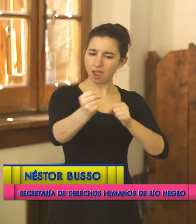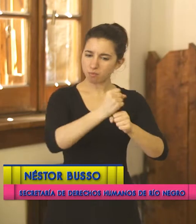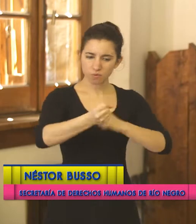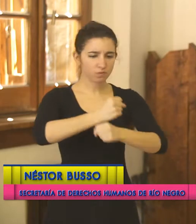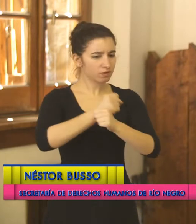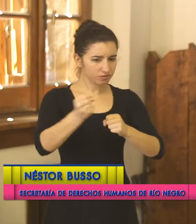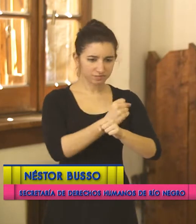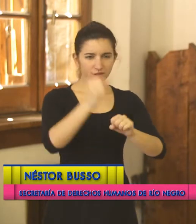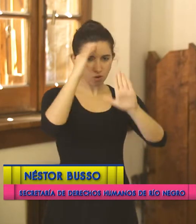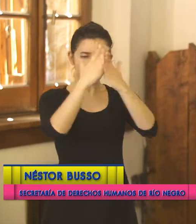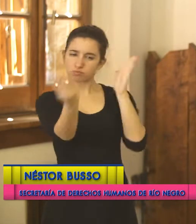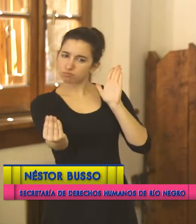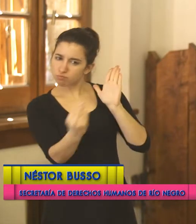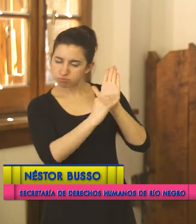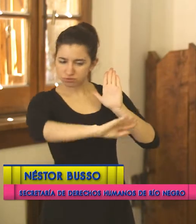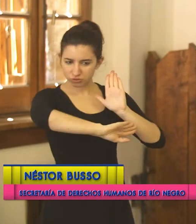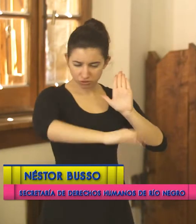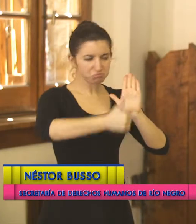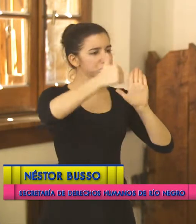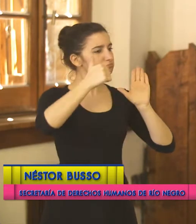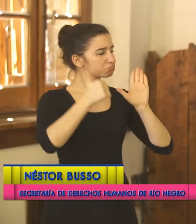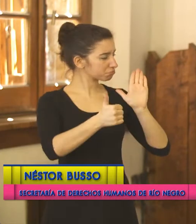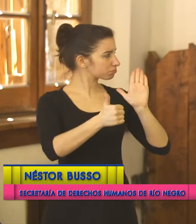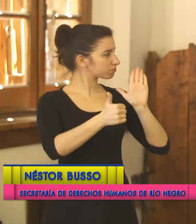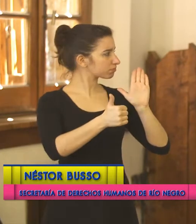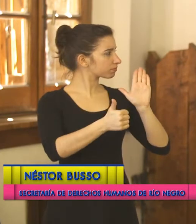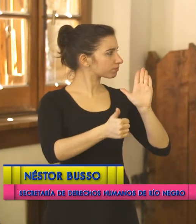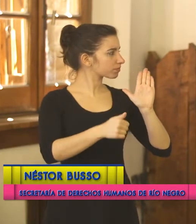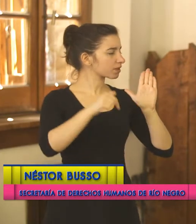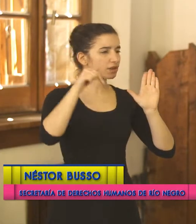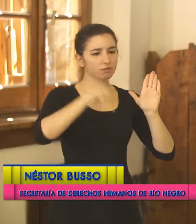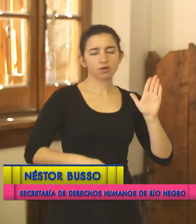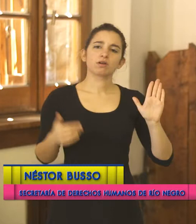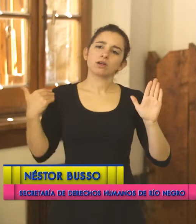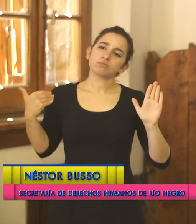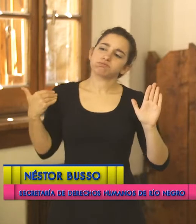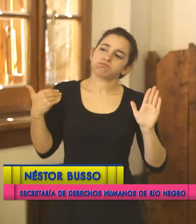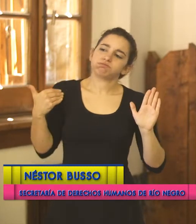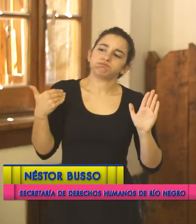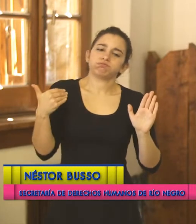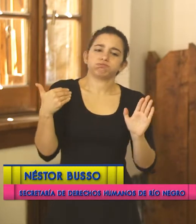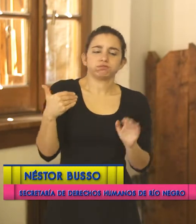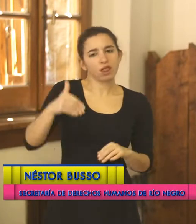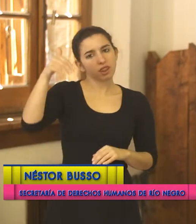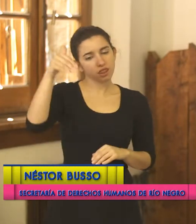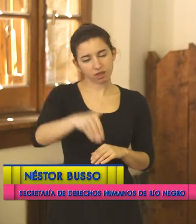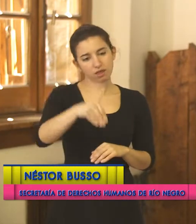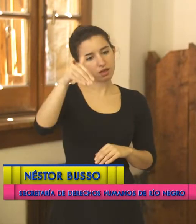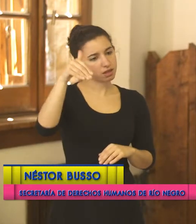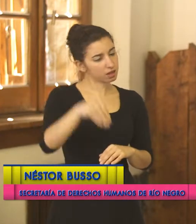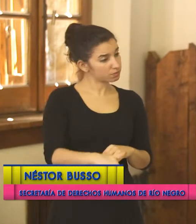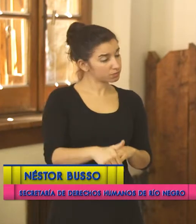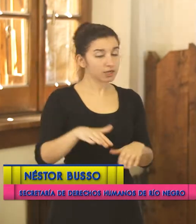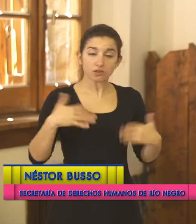constitucionalidad de la ley de servicios de comunicación audiovisual llega con mucha demora y nos reafirma en la idea de